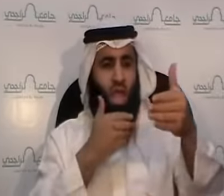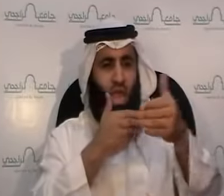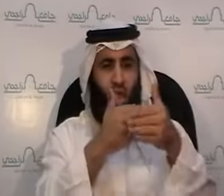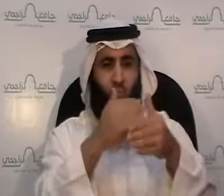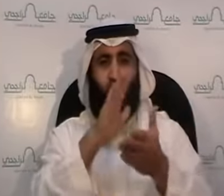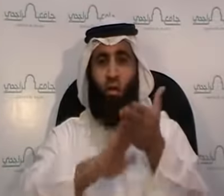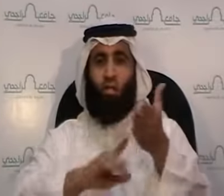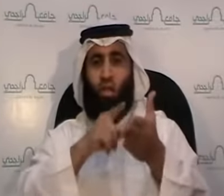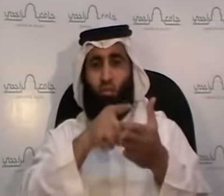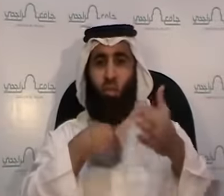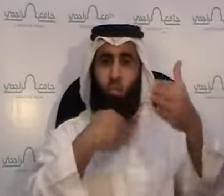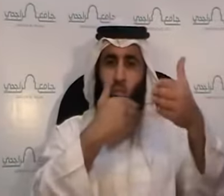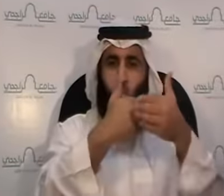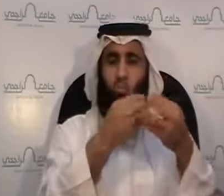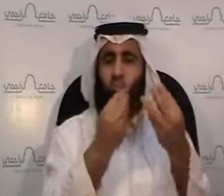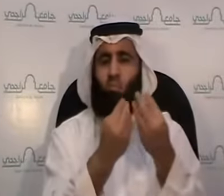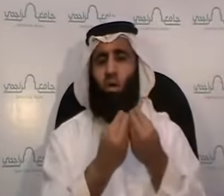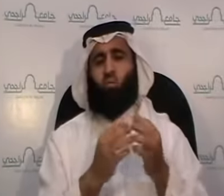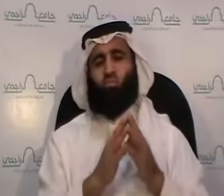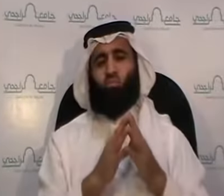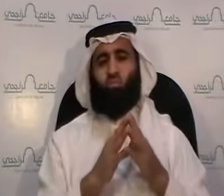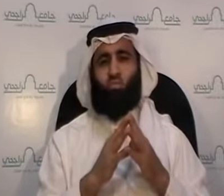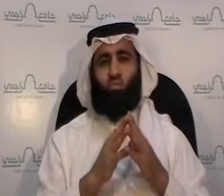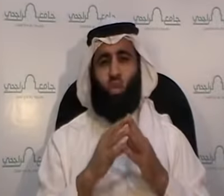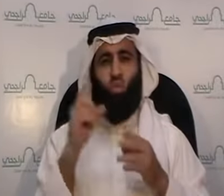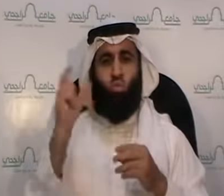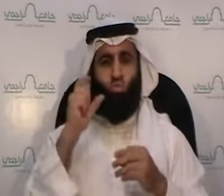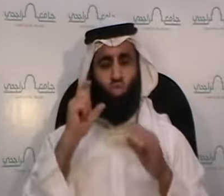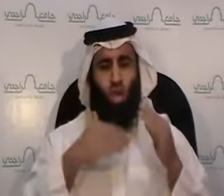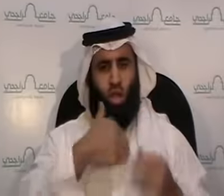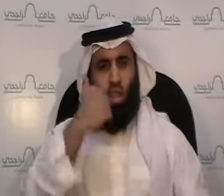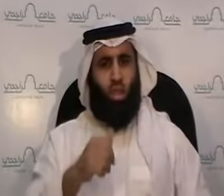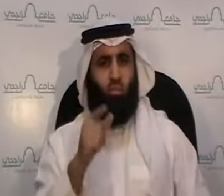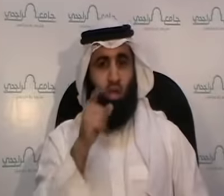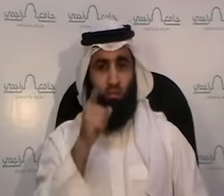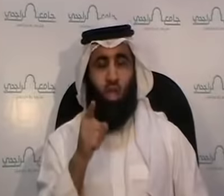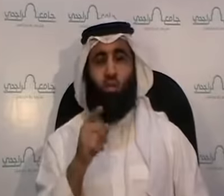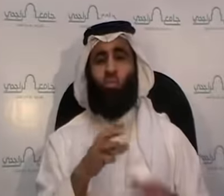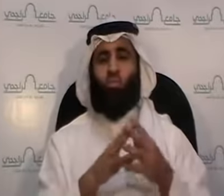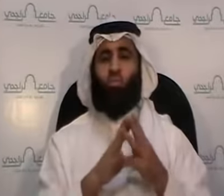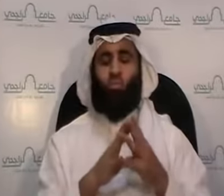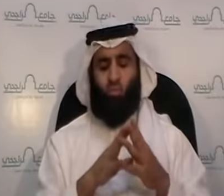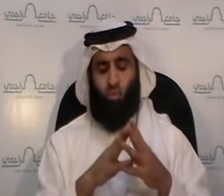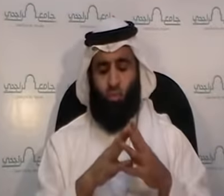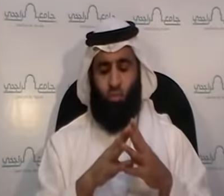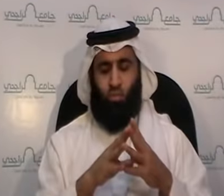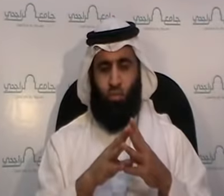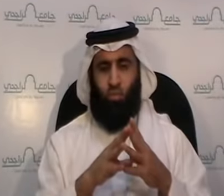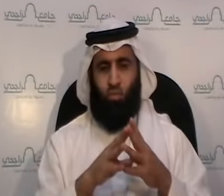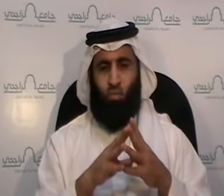الذي تحذرهم منه. المؤمن الحق الذي ينظر لنصوص الكتاب